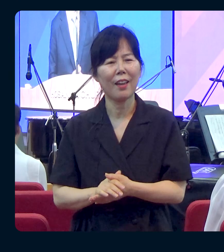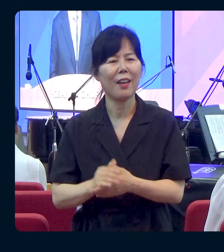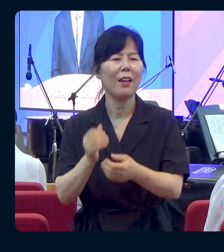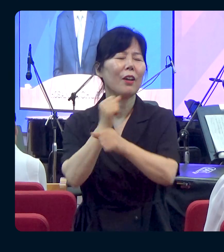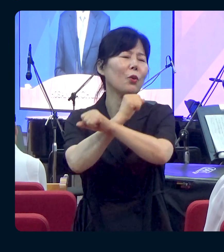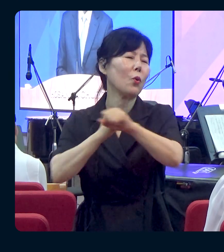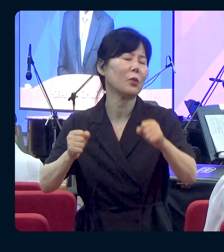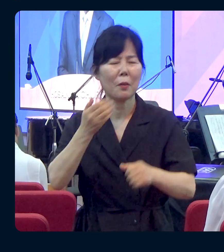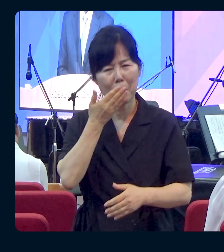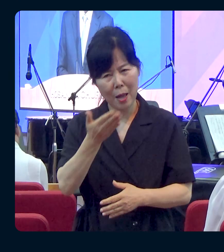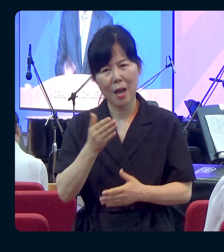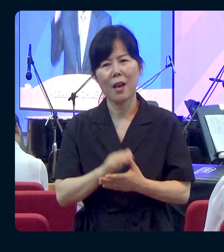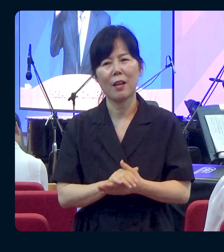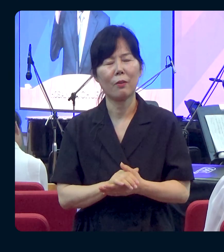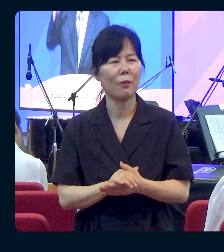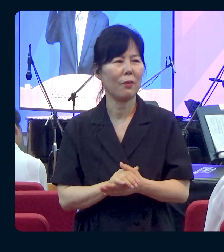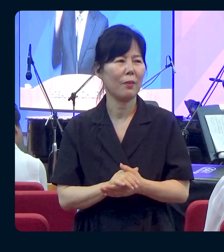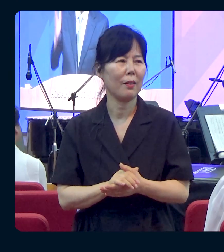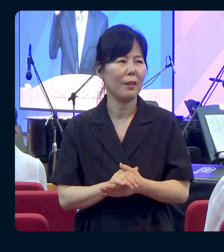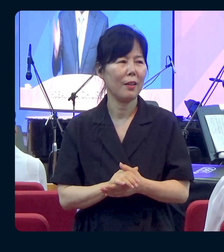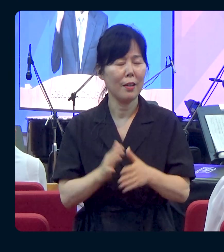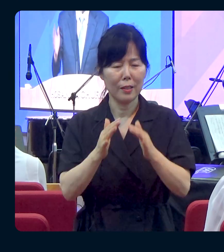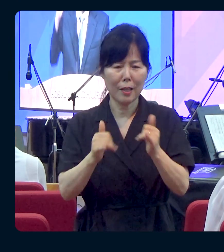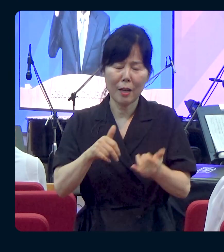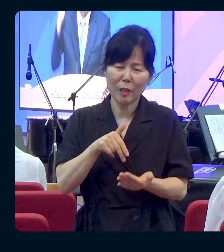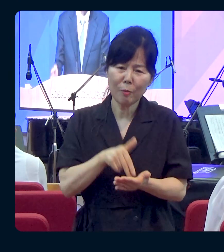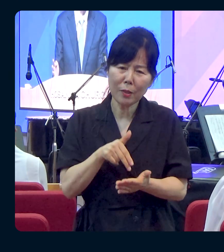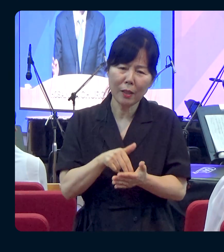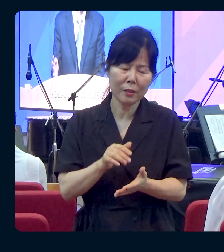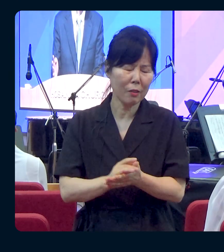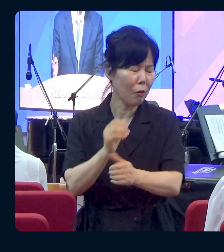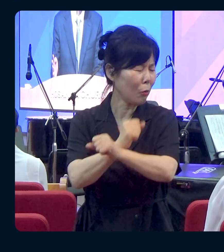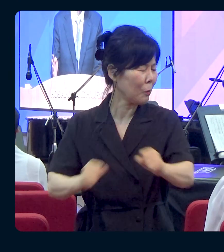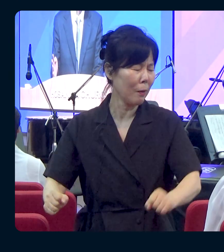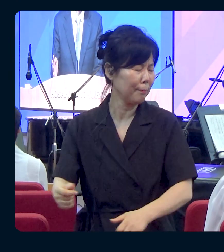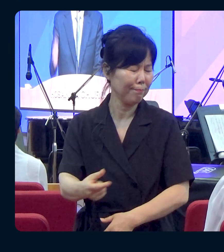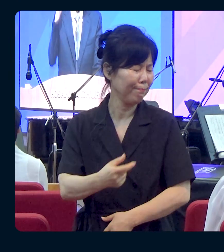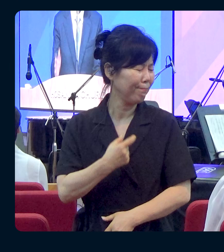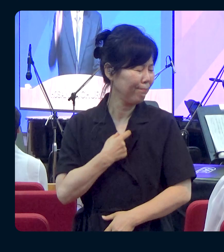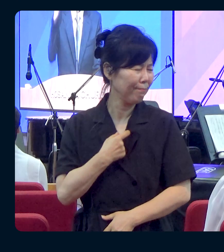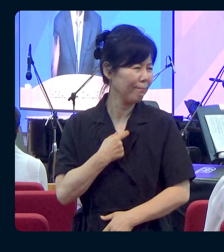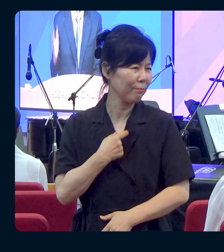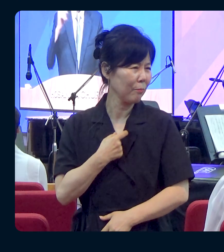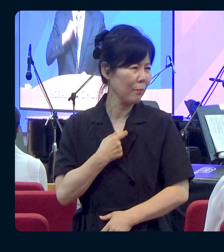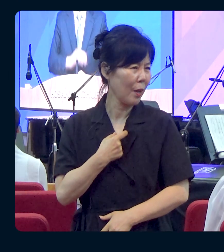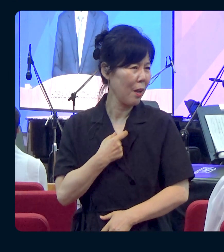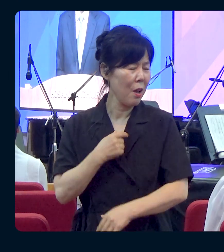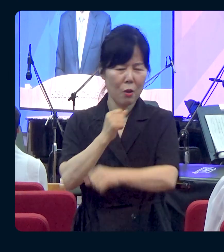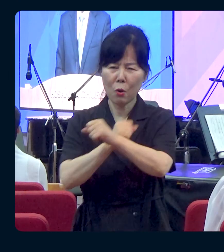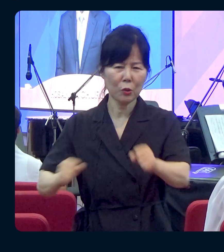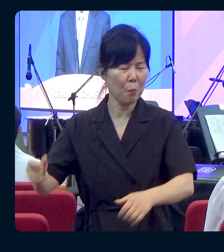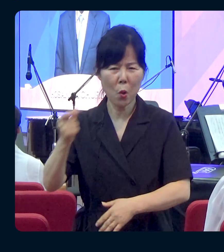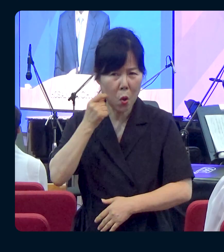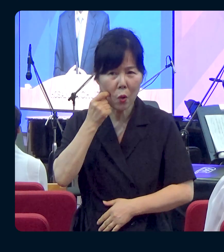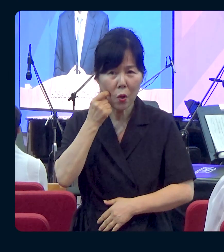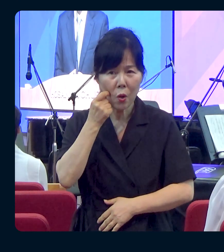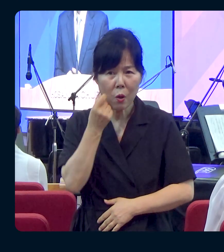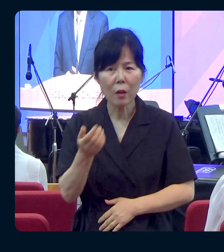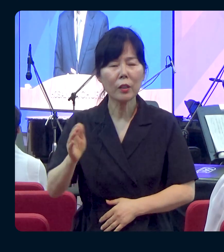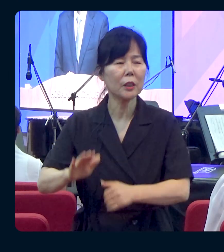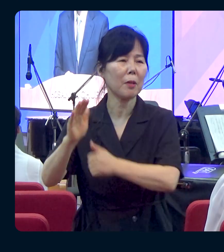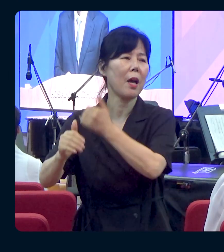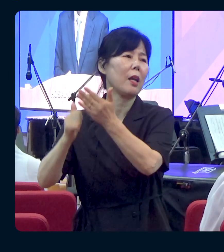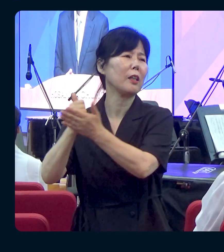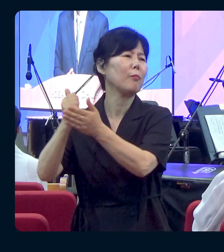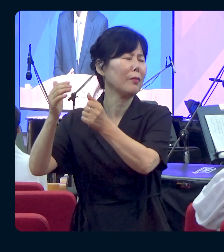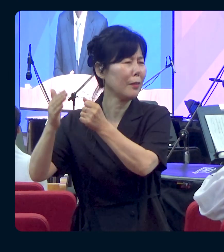하나님 때문에 용서할 수 있었던 것이었다. 인간으로는 정말 하고 싶지 않고 정말